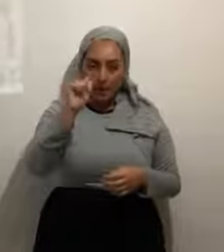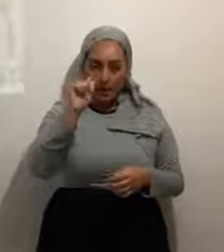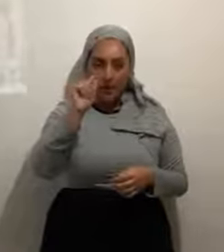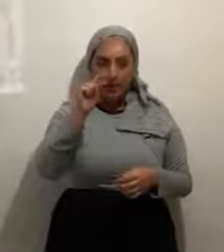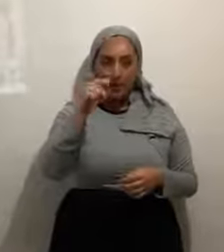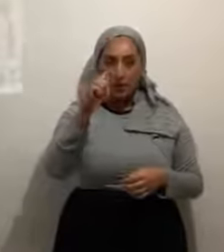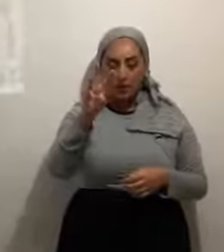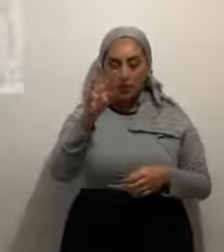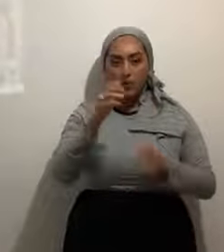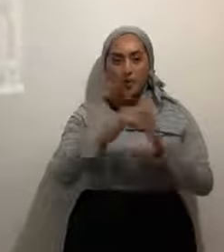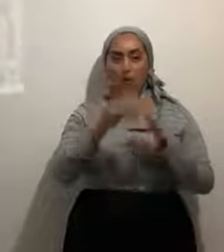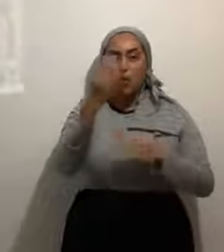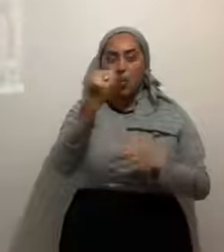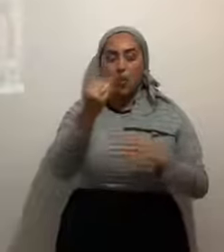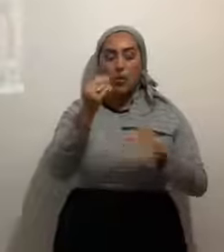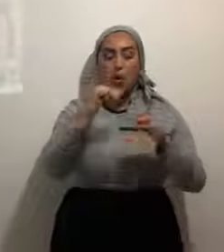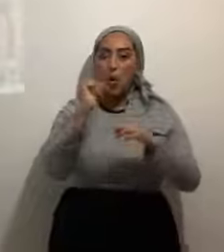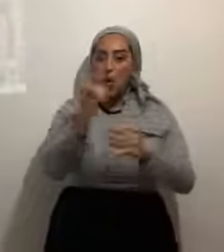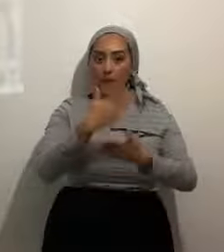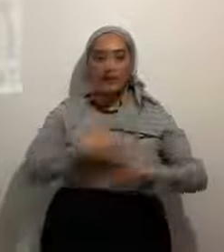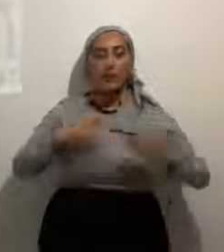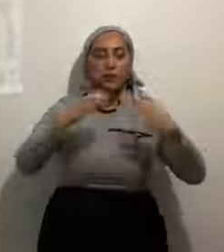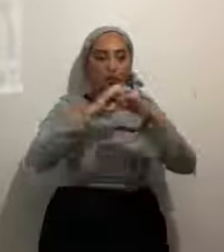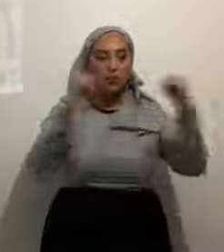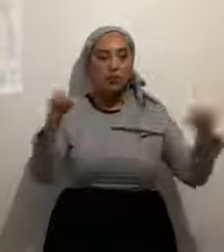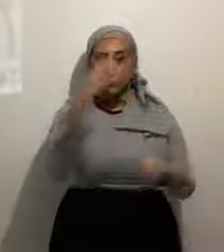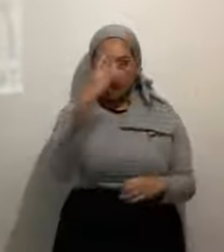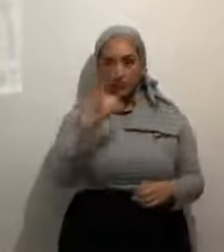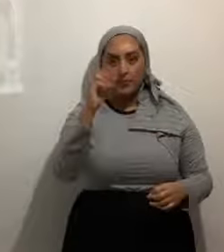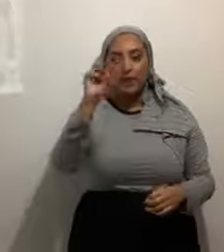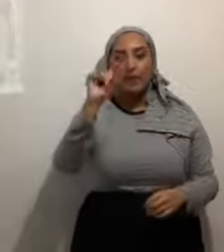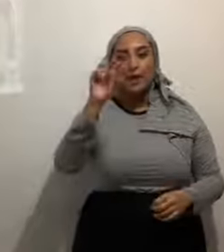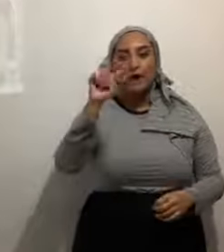con gozo, nadie se duerma. Mateo 14, verso